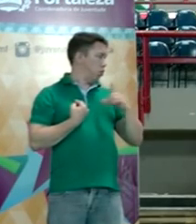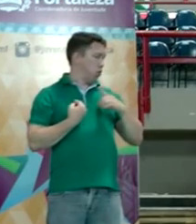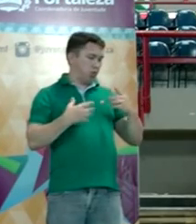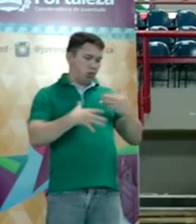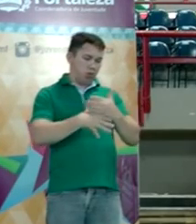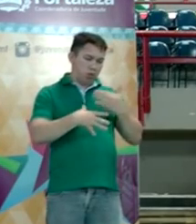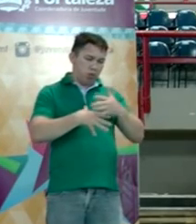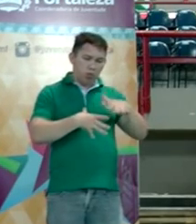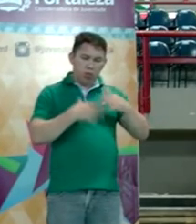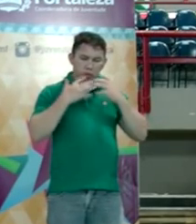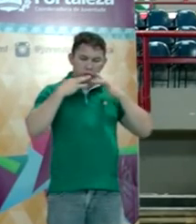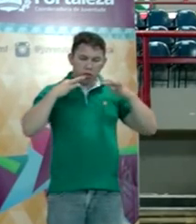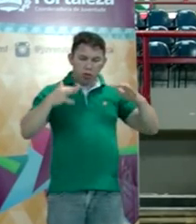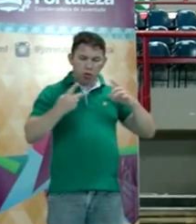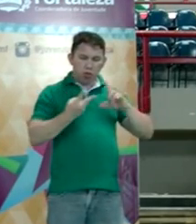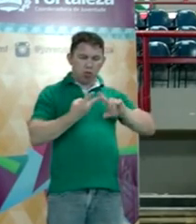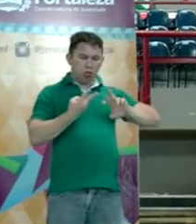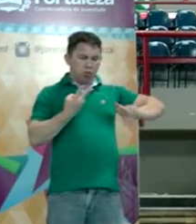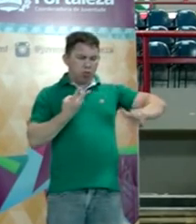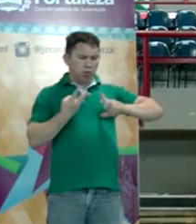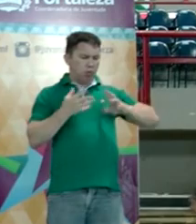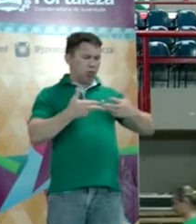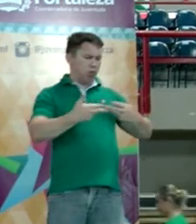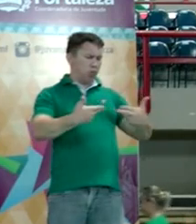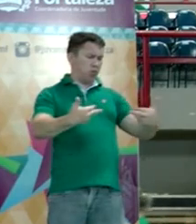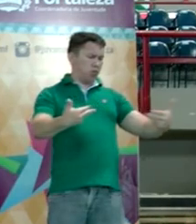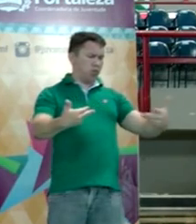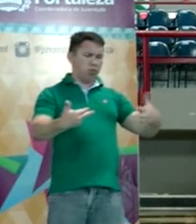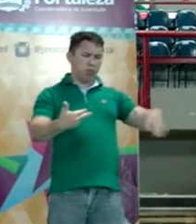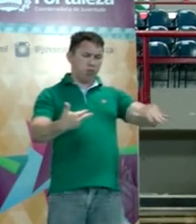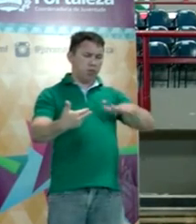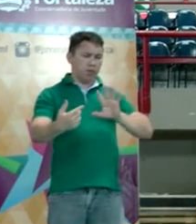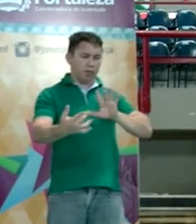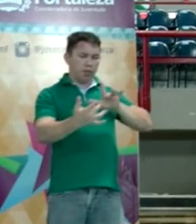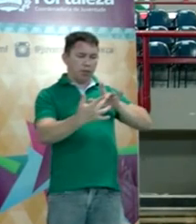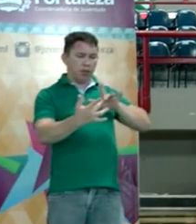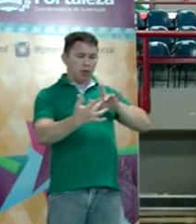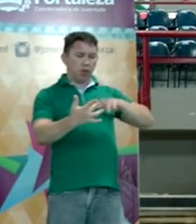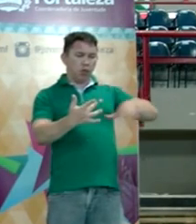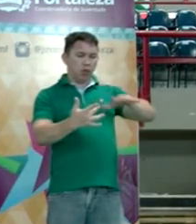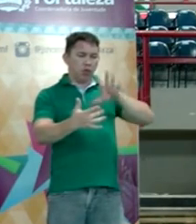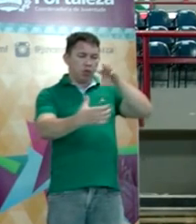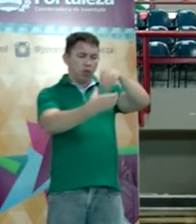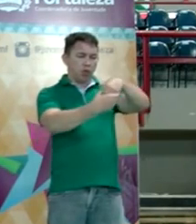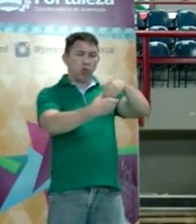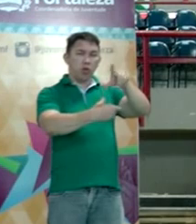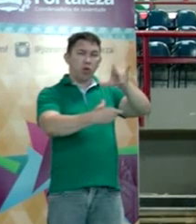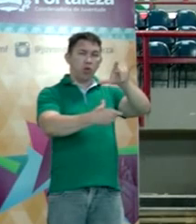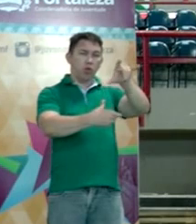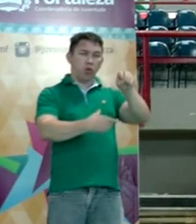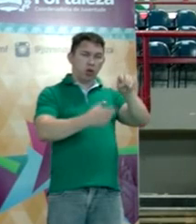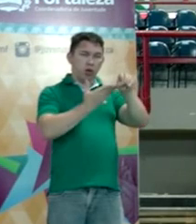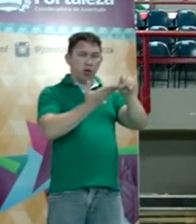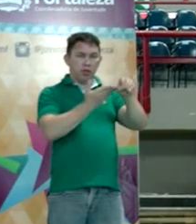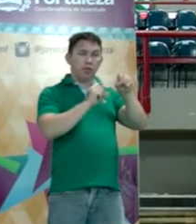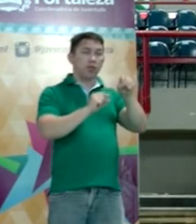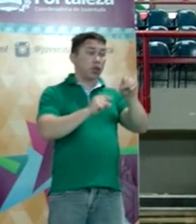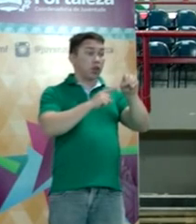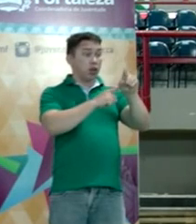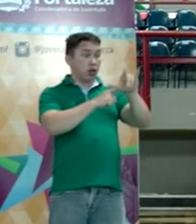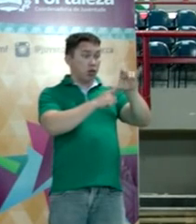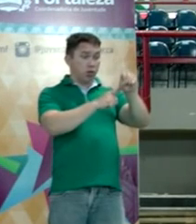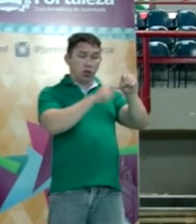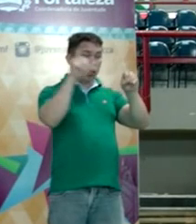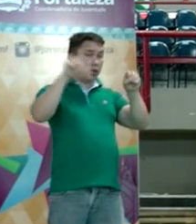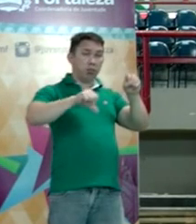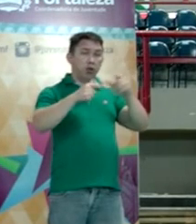urbana, ambiental. Tem muitas coisas que se pode relacionar com o fator lixo, certo? O lixo é um